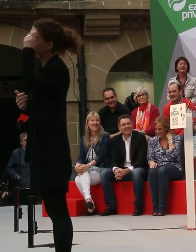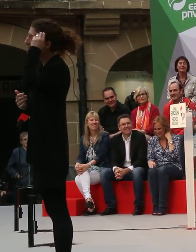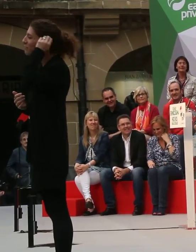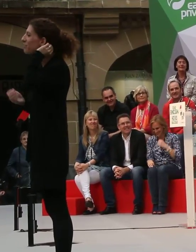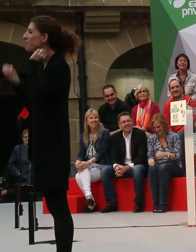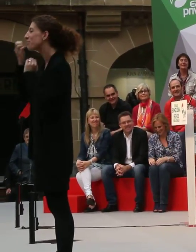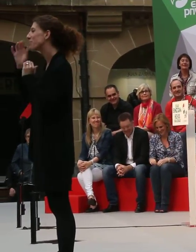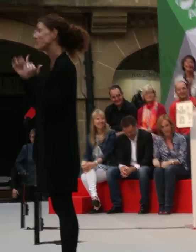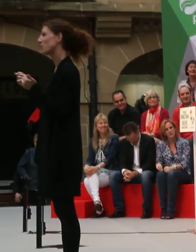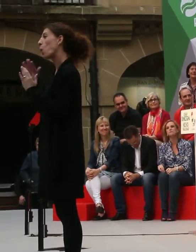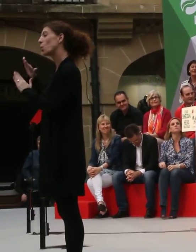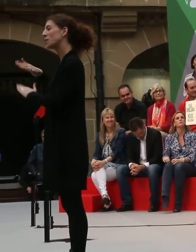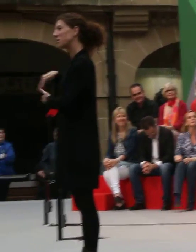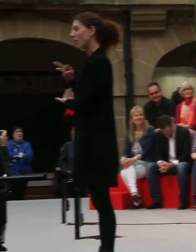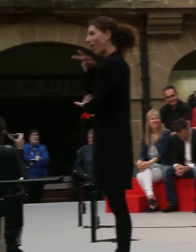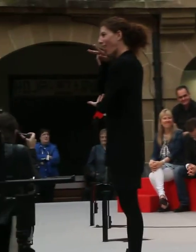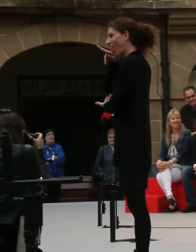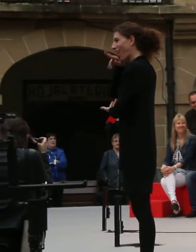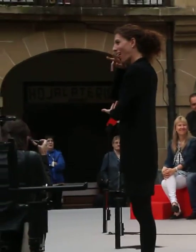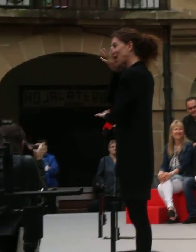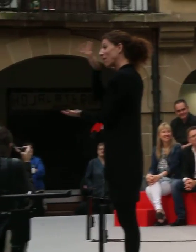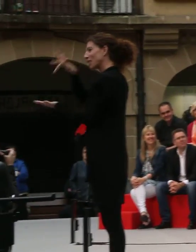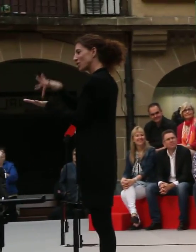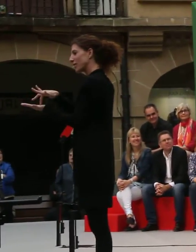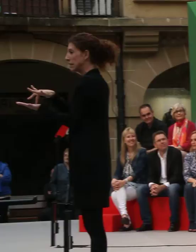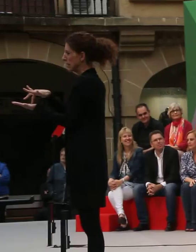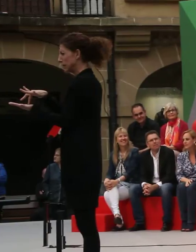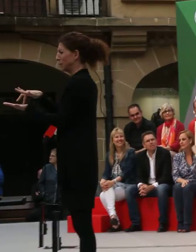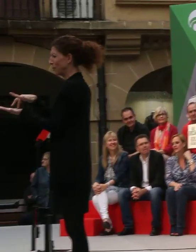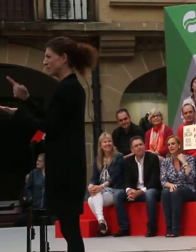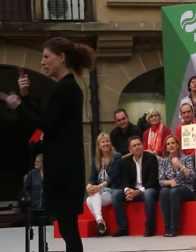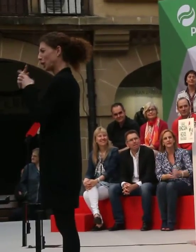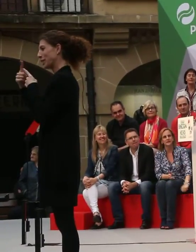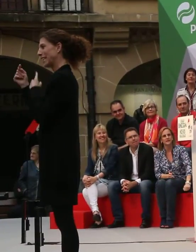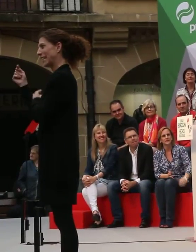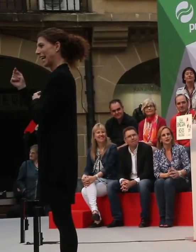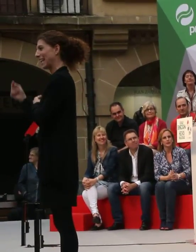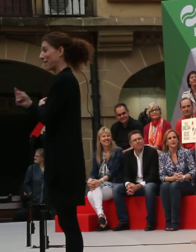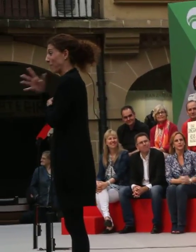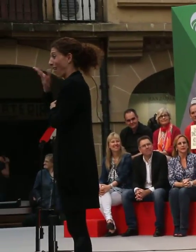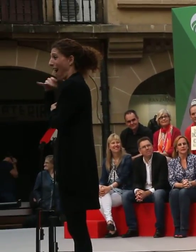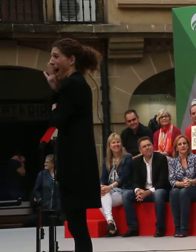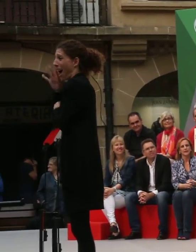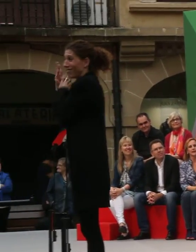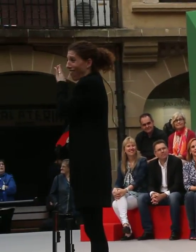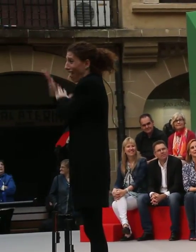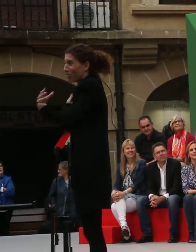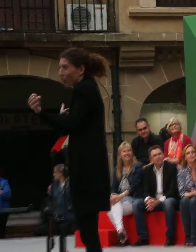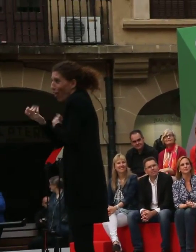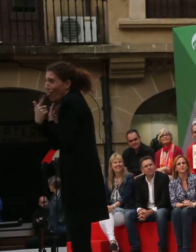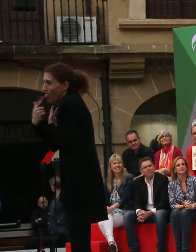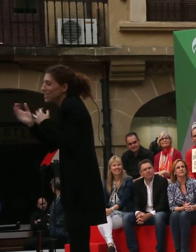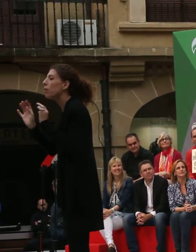hitz egiten azkena izateak baditu bere gauza txarrak, dena esan da dago jada. Baina